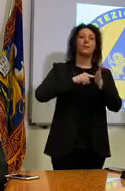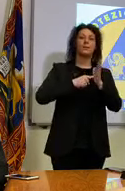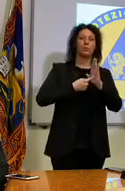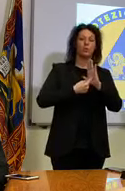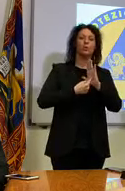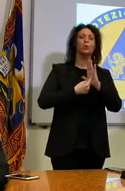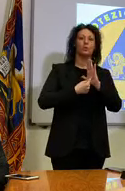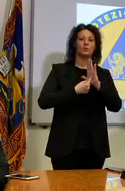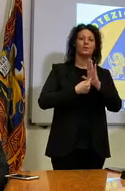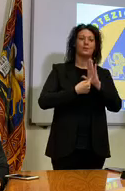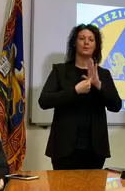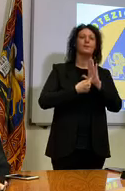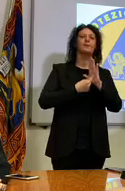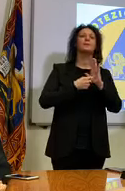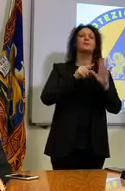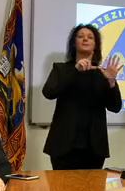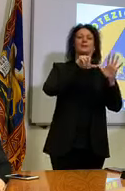4.770.103,